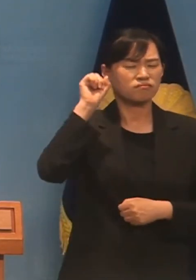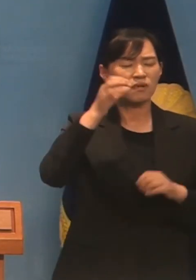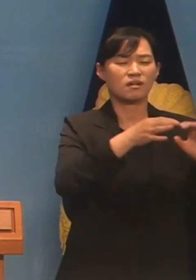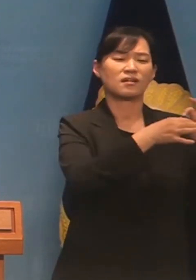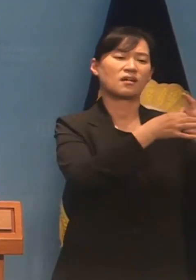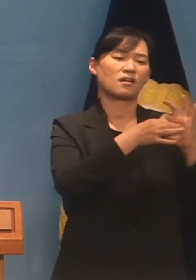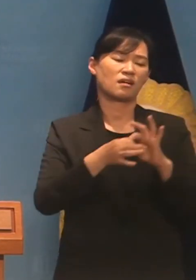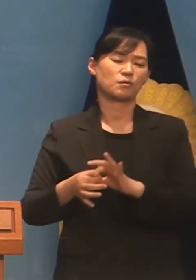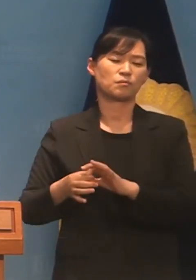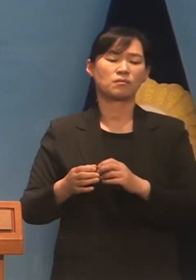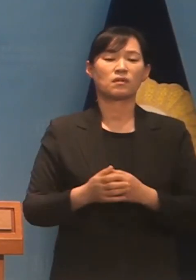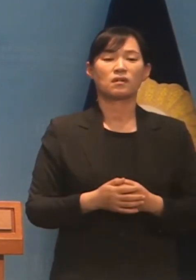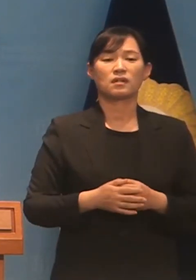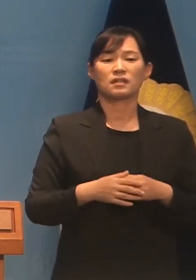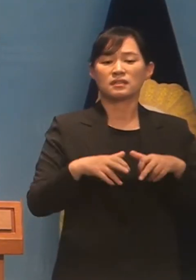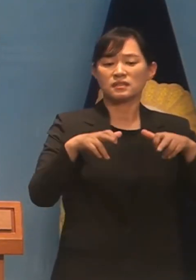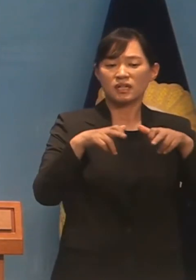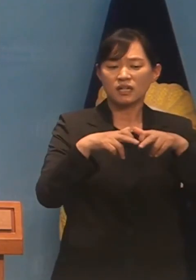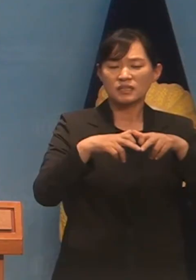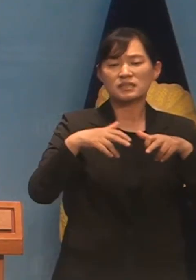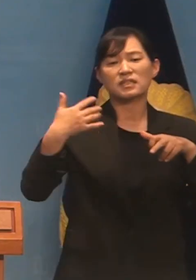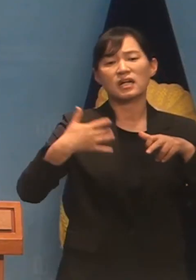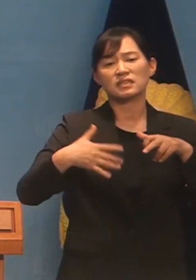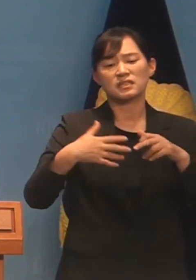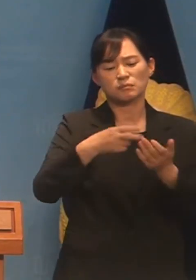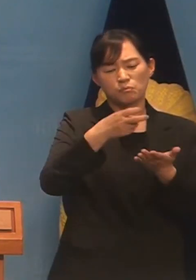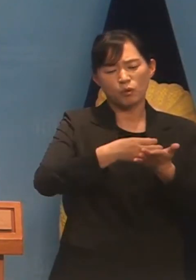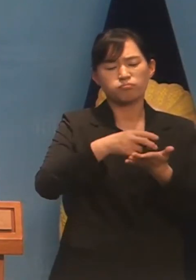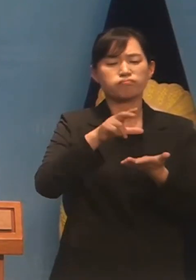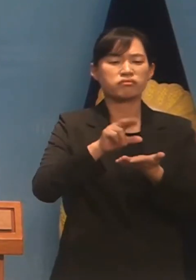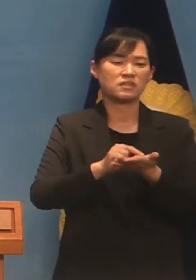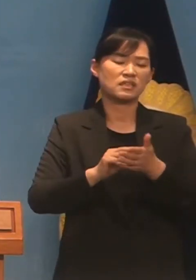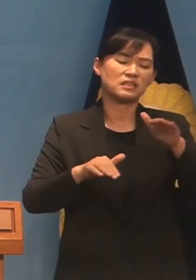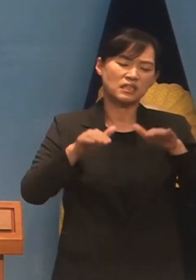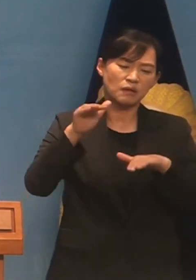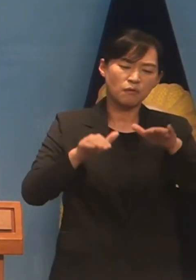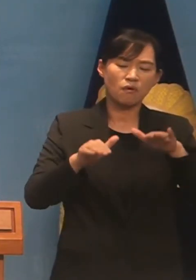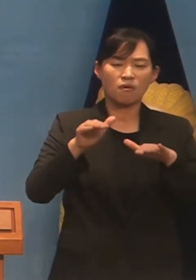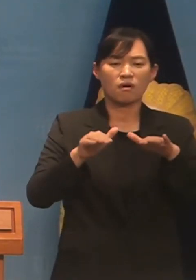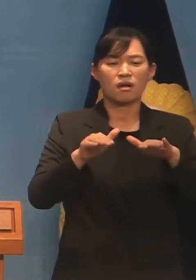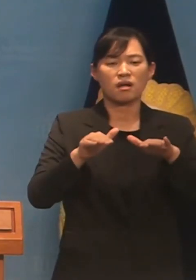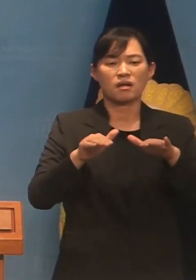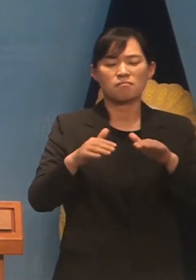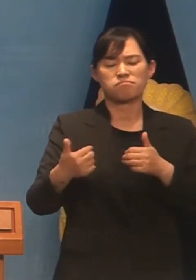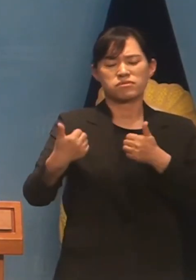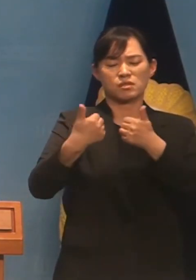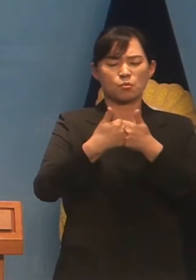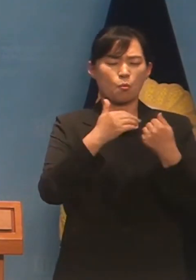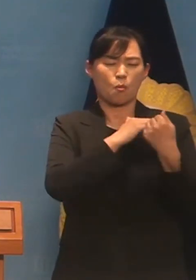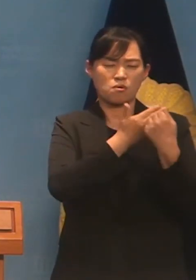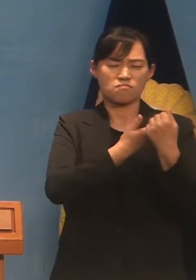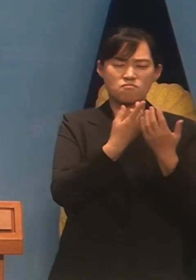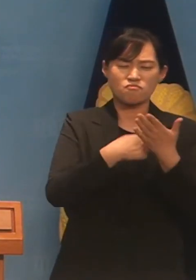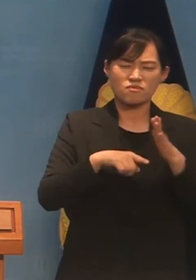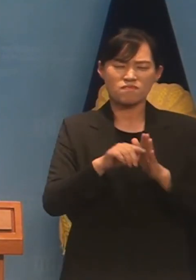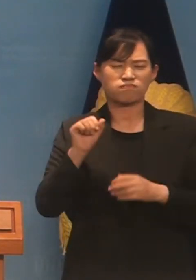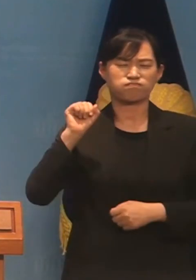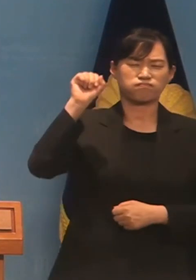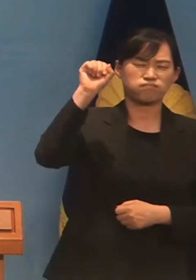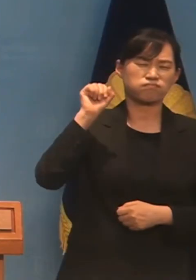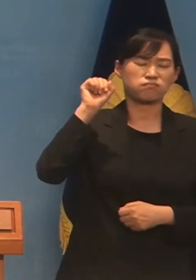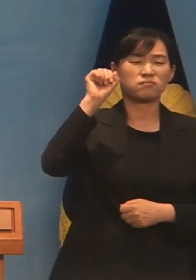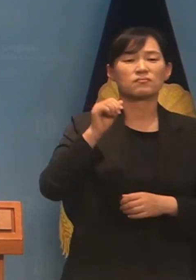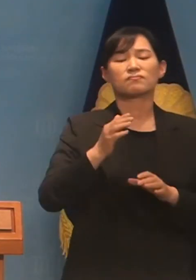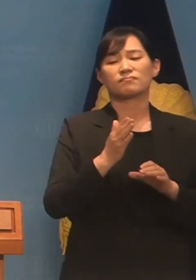여전히 장애인은 제도적 문제와 차별에 맞서 기본적 권리 보장을 위해 투쟁하고